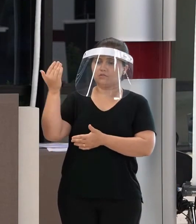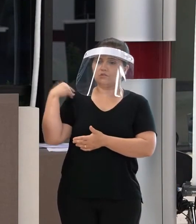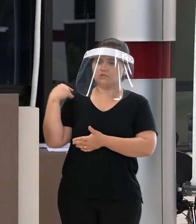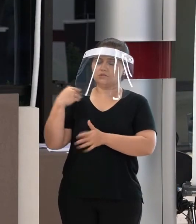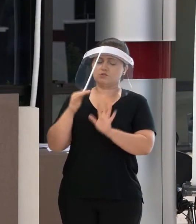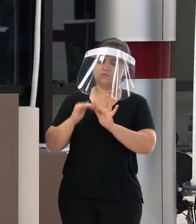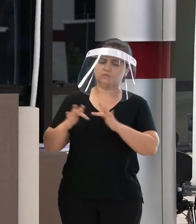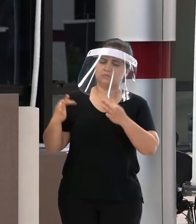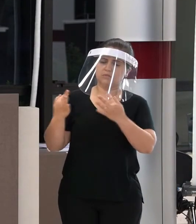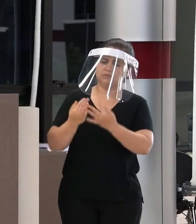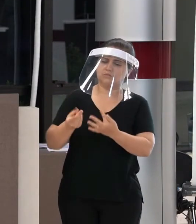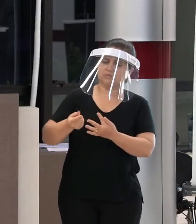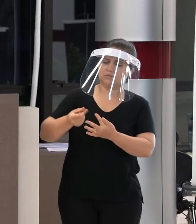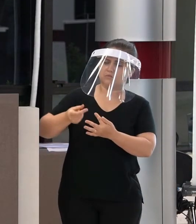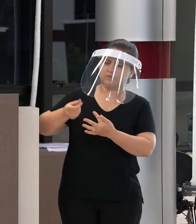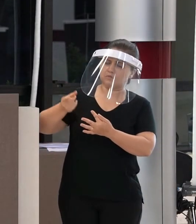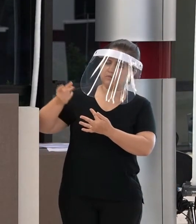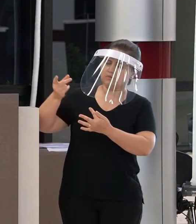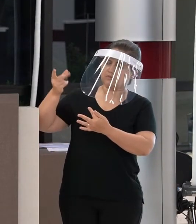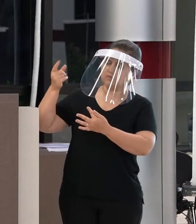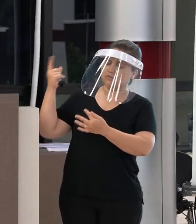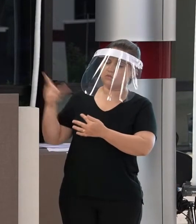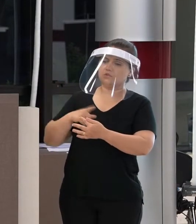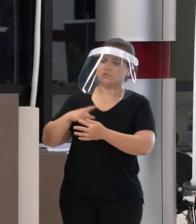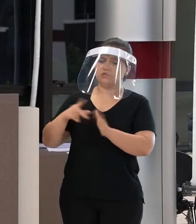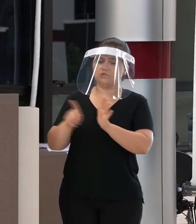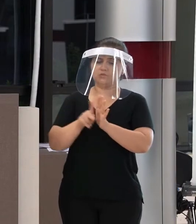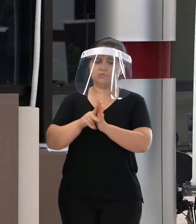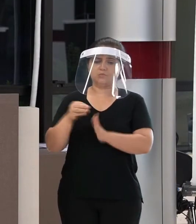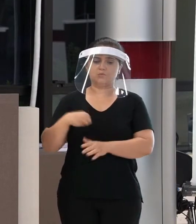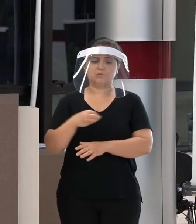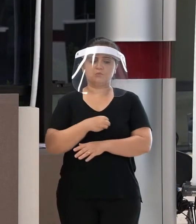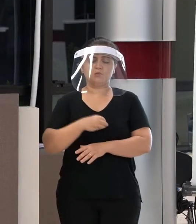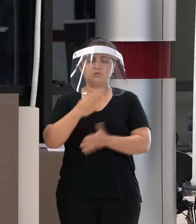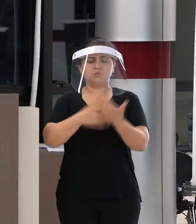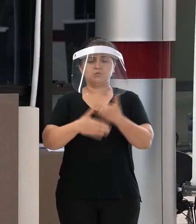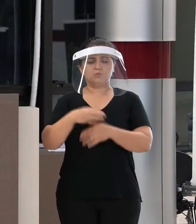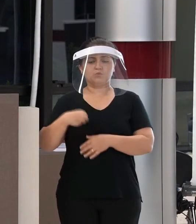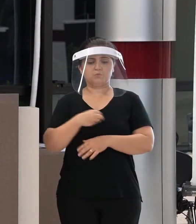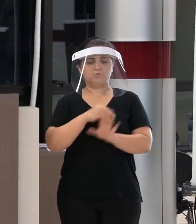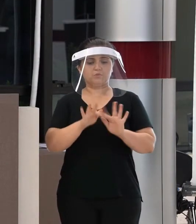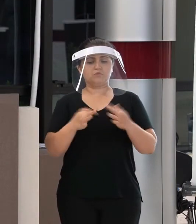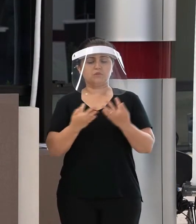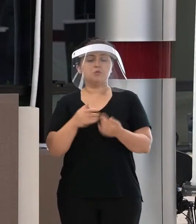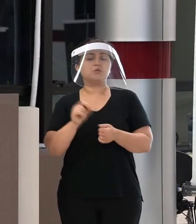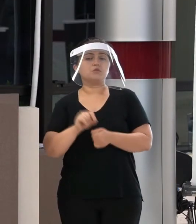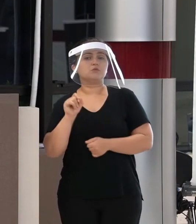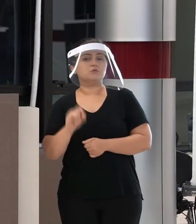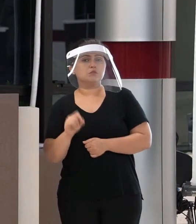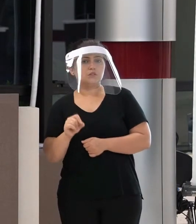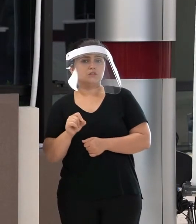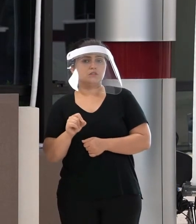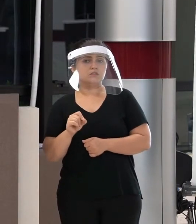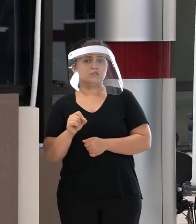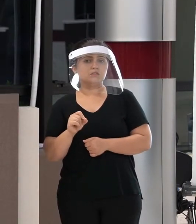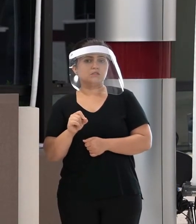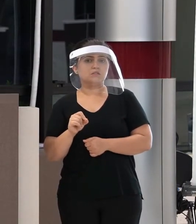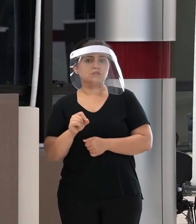as famílias mais antigas que tinham o seu médico. Quando o médico da família lá, o que ele fazia? Ele